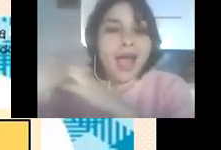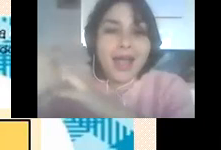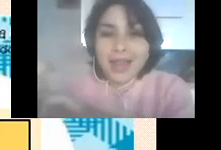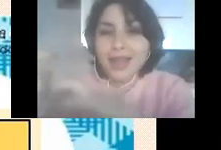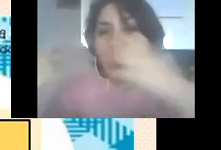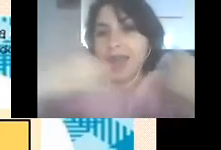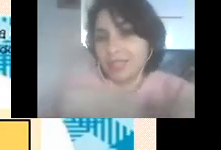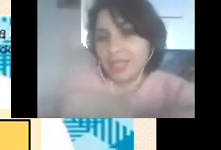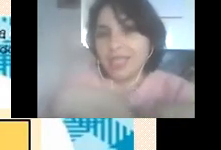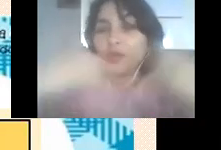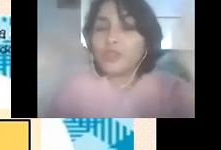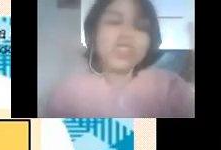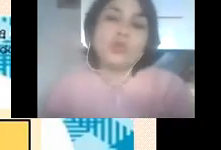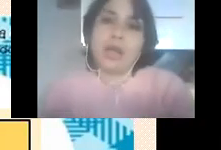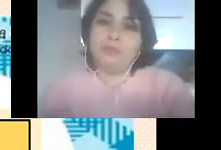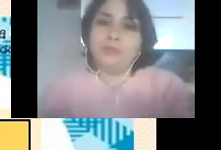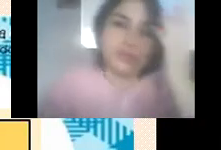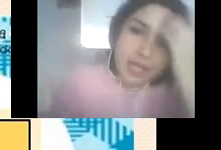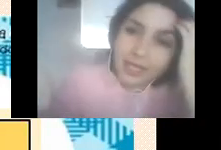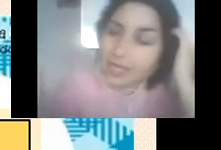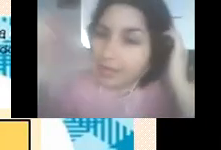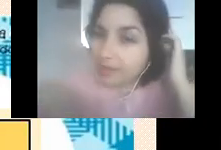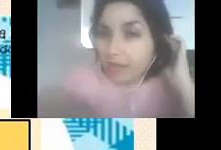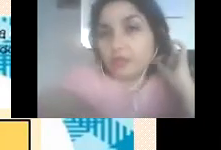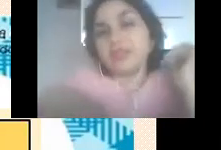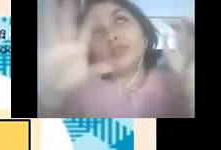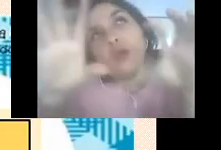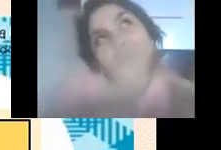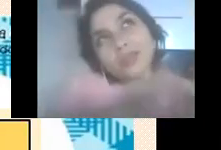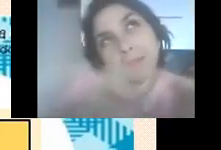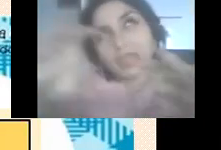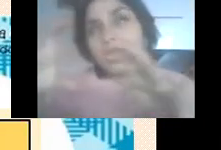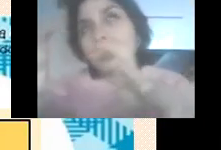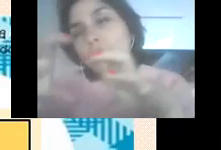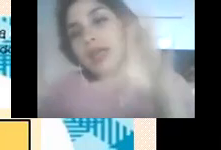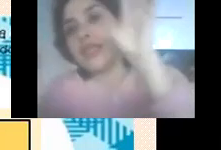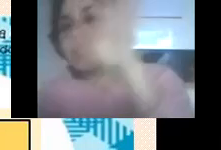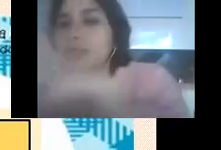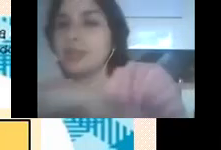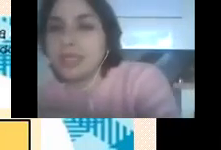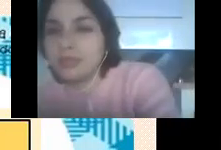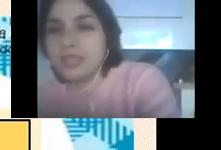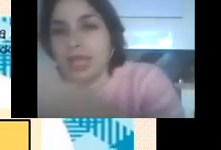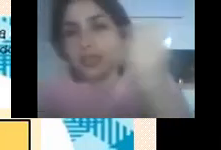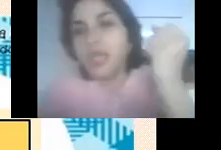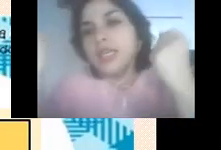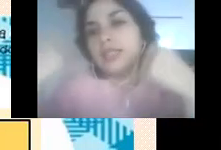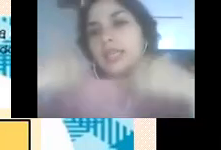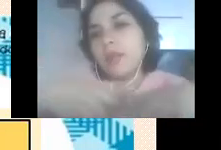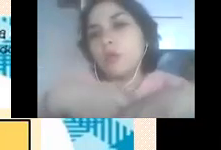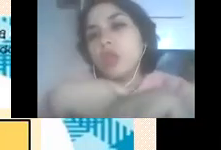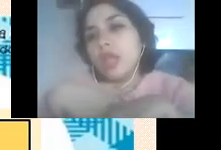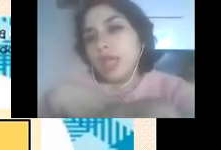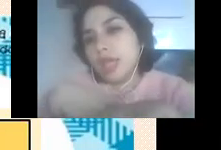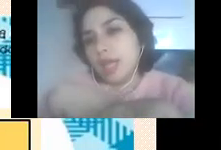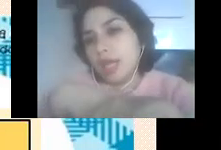la arena, la arcilla, todo eso es natural. Y ya, entonces se toman estos materiales naturales y se hacen los artificiales. Y